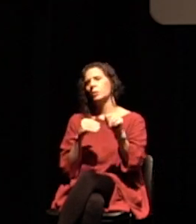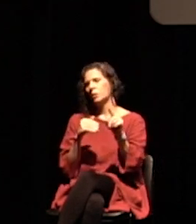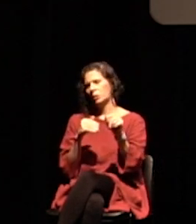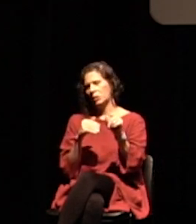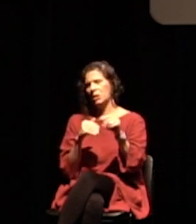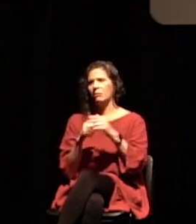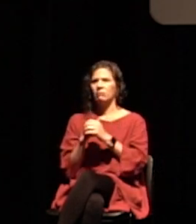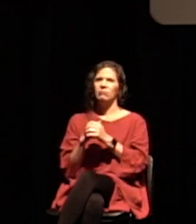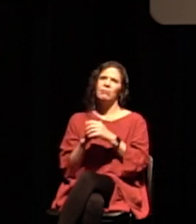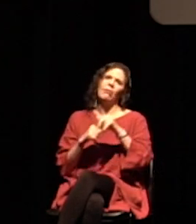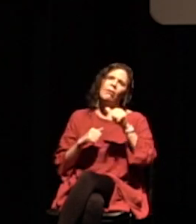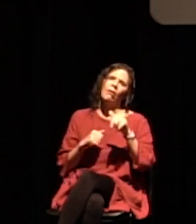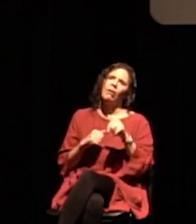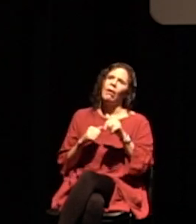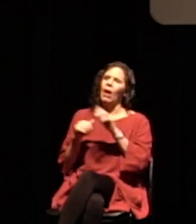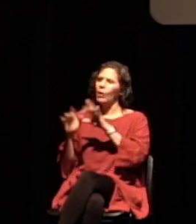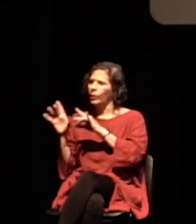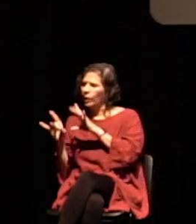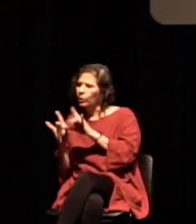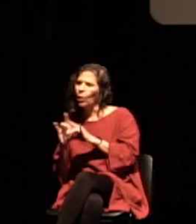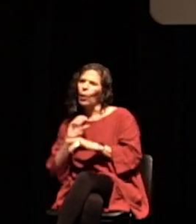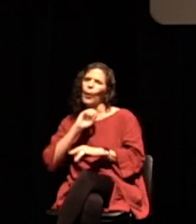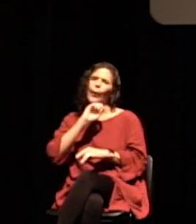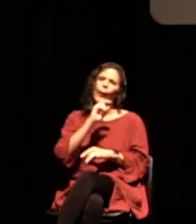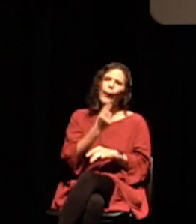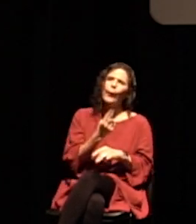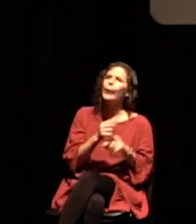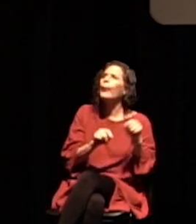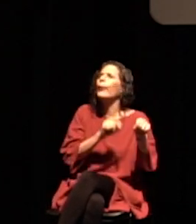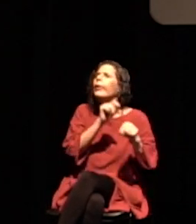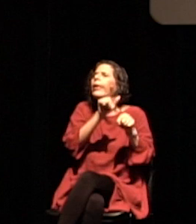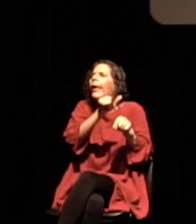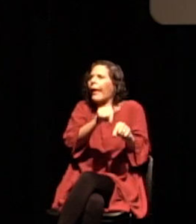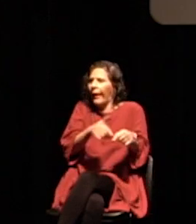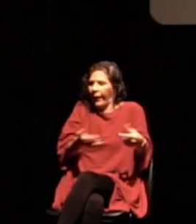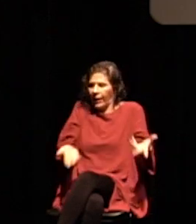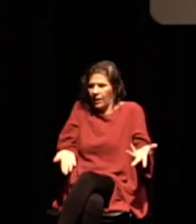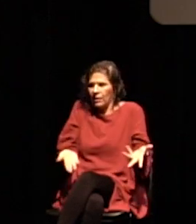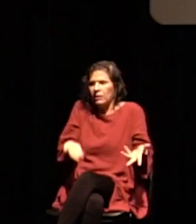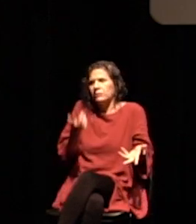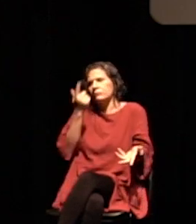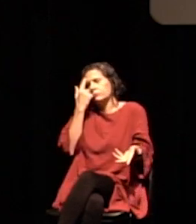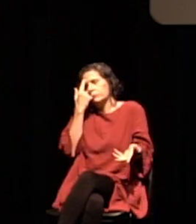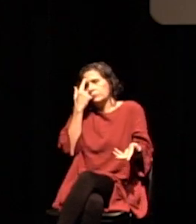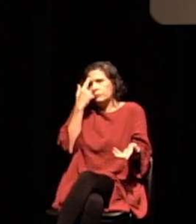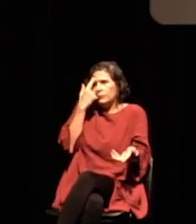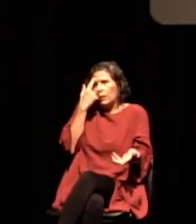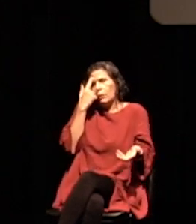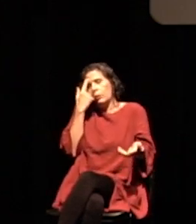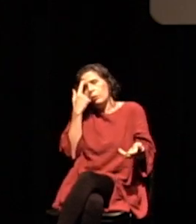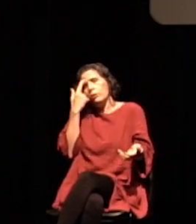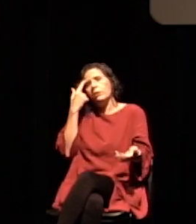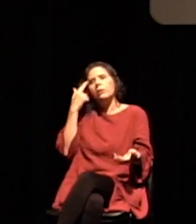que seja um curador, o que seja uma curadora. Eu fico muito